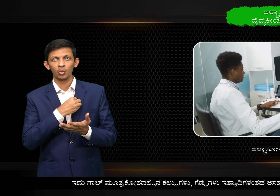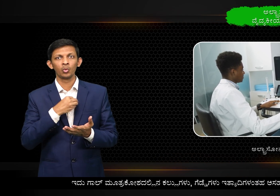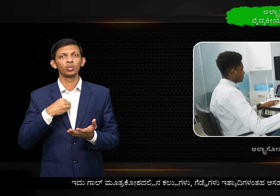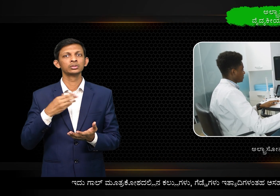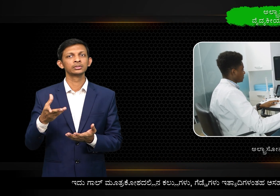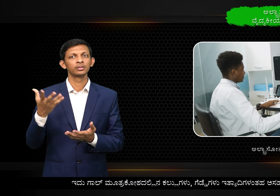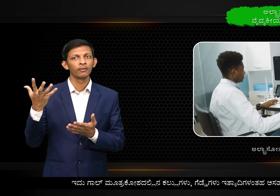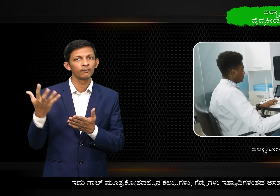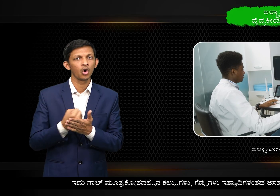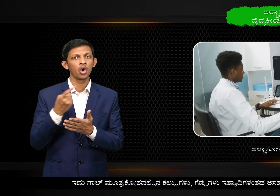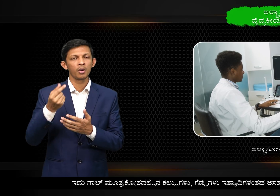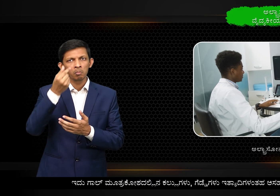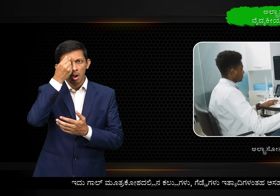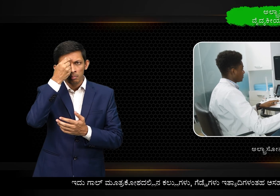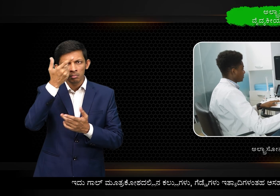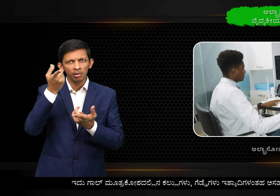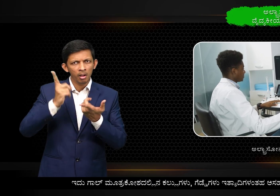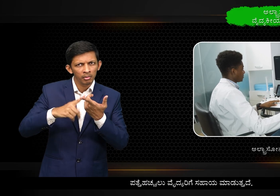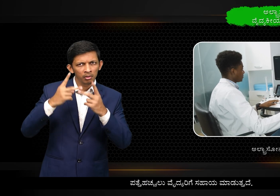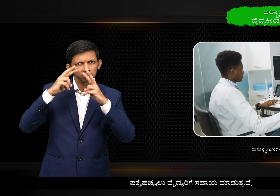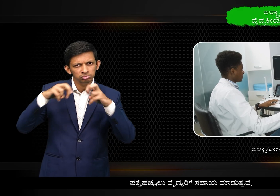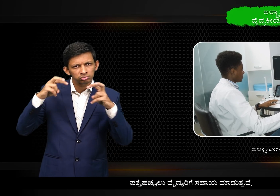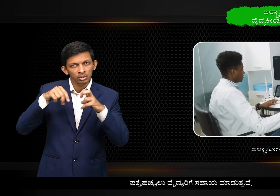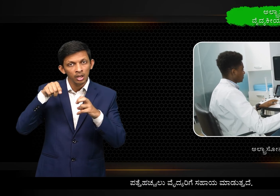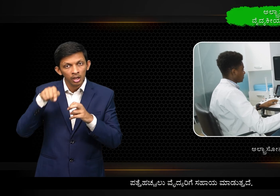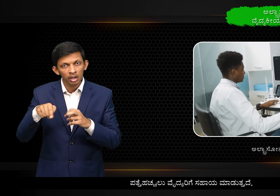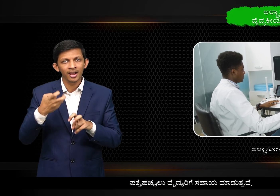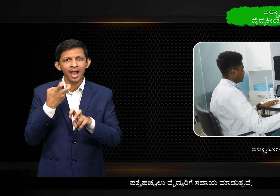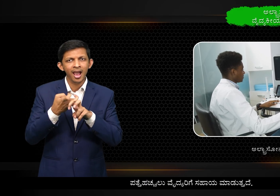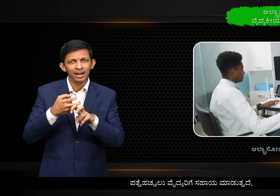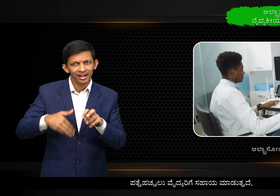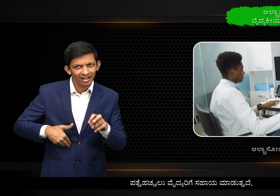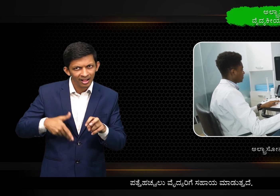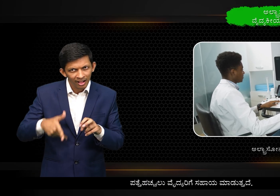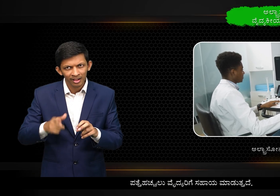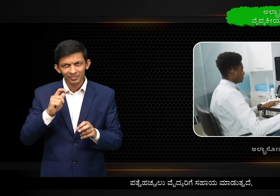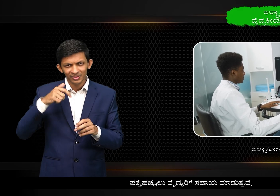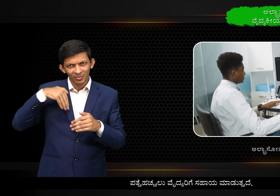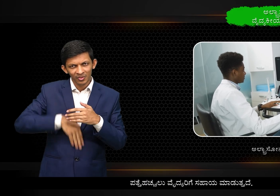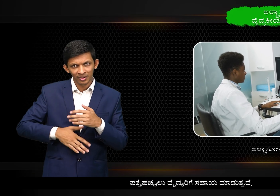ಗೆಡ್ಡೆಗಳು ಇತ್ಯಾದಿಗಳಂತಹ ಅಸಹಜತೆಗಳನ್ನು ಪತ್ತೆ ಹಚ್ಚಲು ವೈದ್ಯರಿಗೆ ಸಹಾಯ ಮಾಡುತ್ತದೆ.